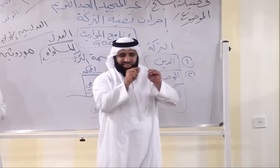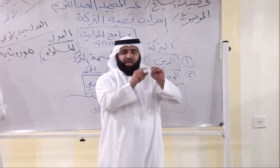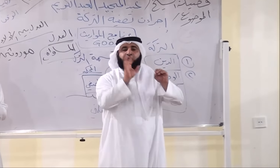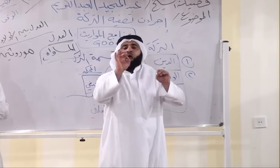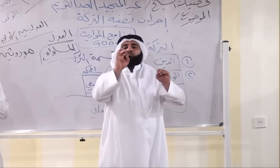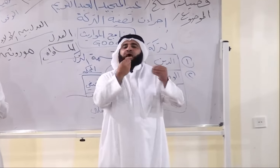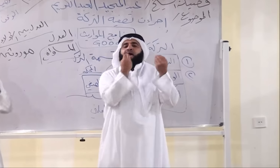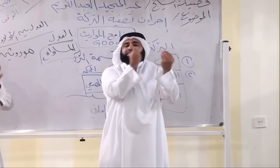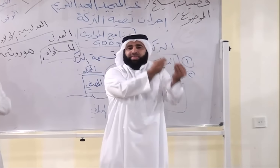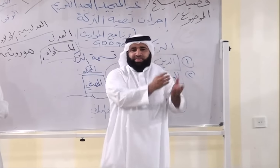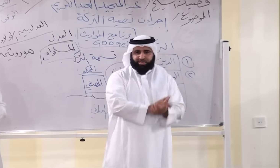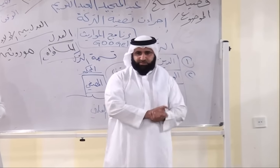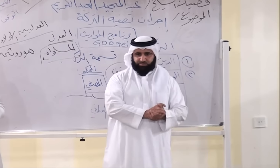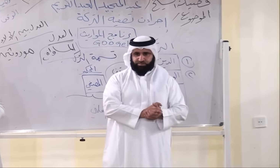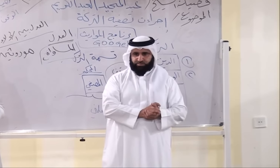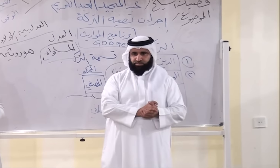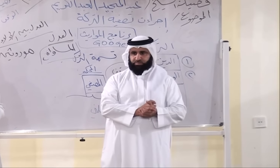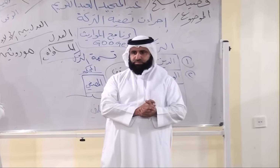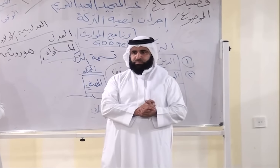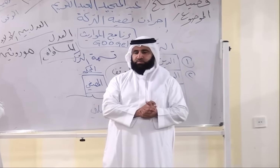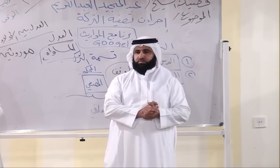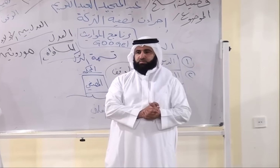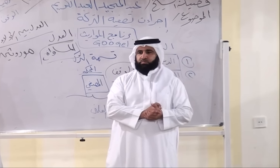أو بعطيه مثلا أي شيء،